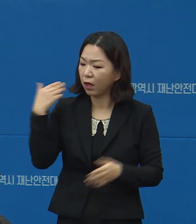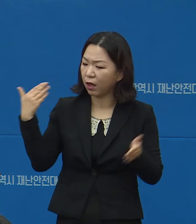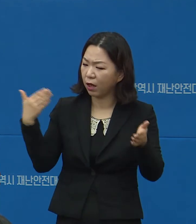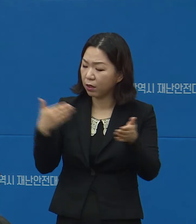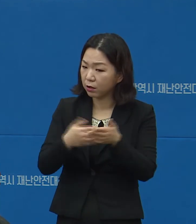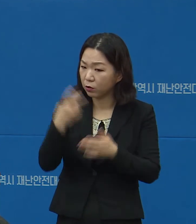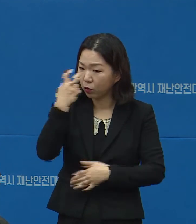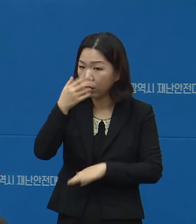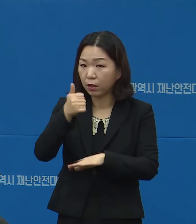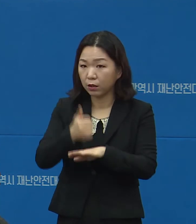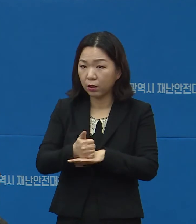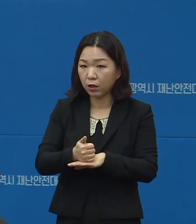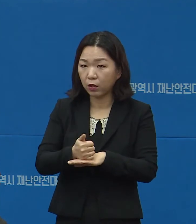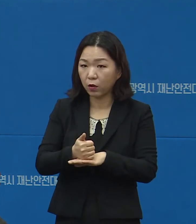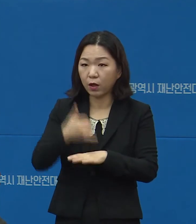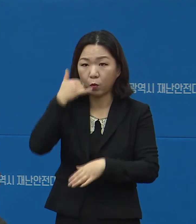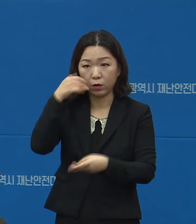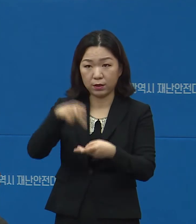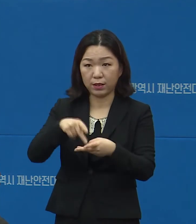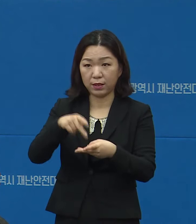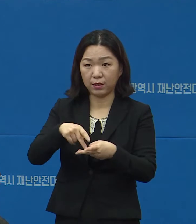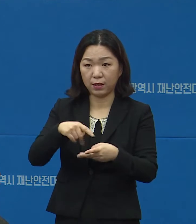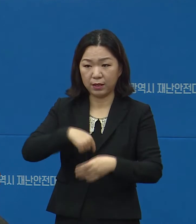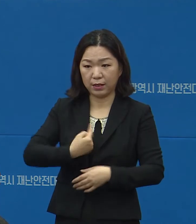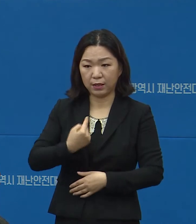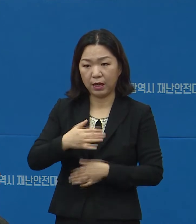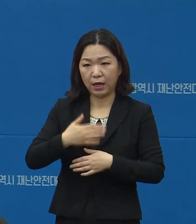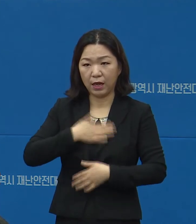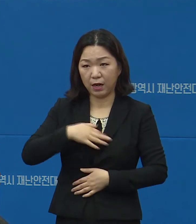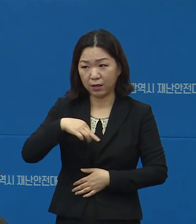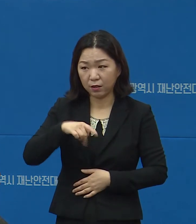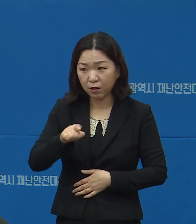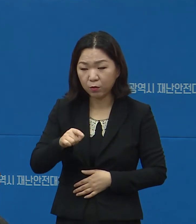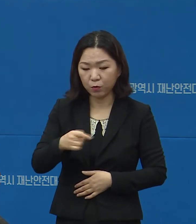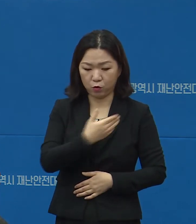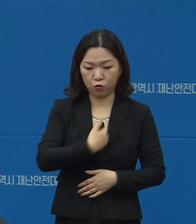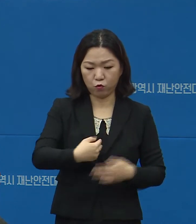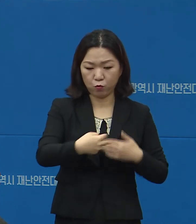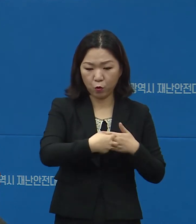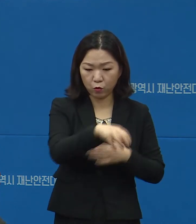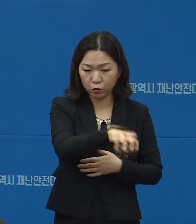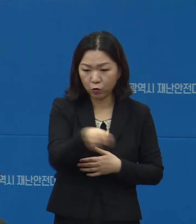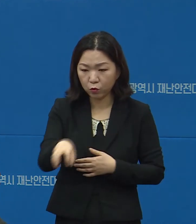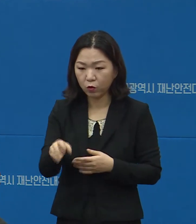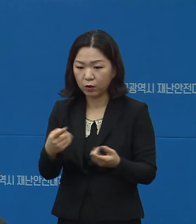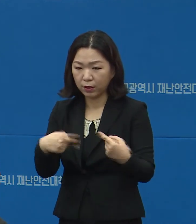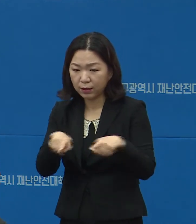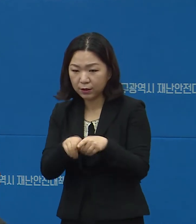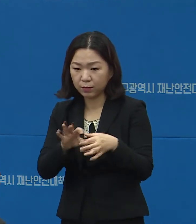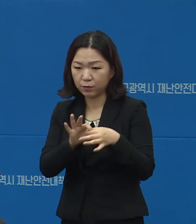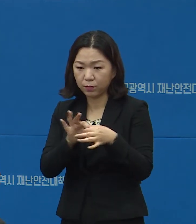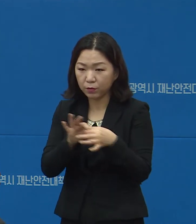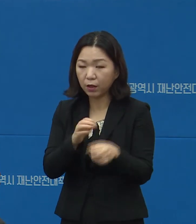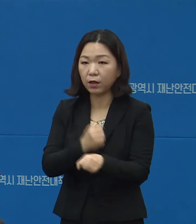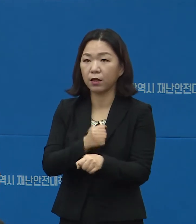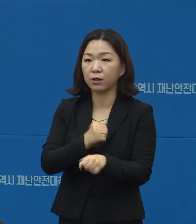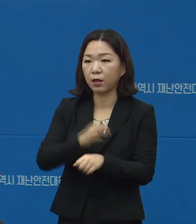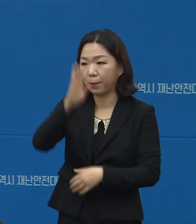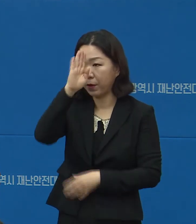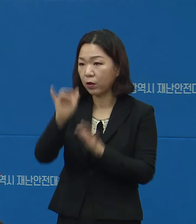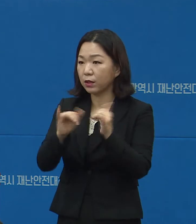결과 콜센터 자체적으로 또 구군보건소에과 협력해서 확진 환자가 발생한